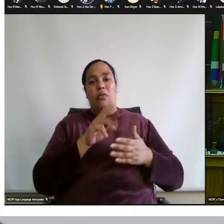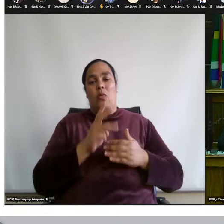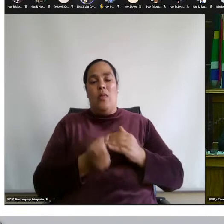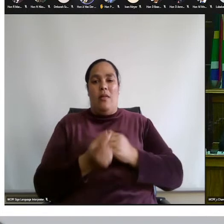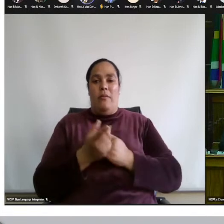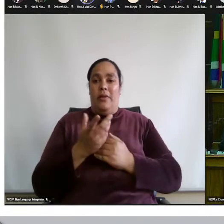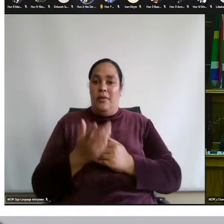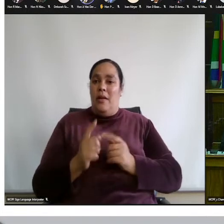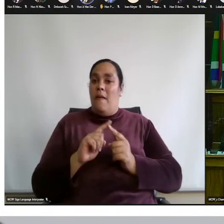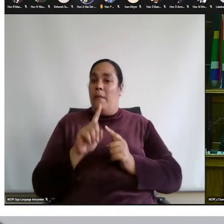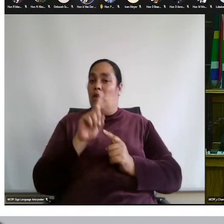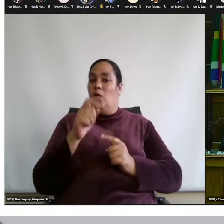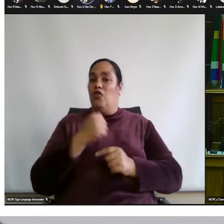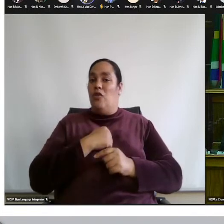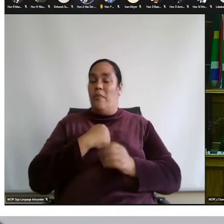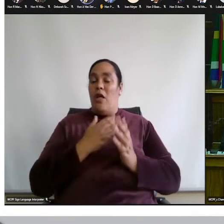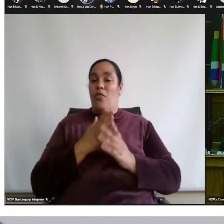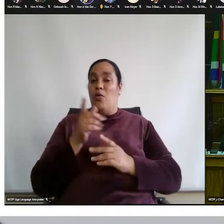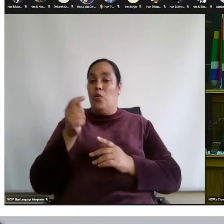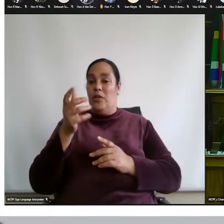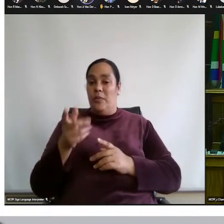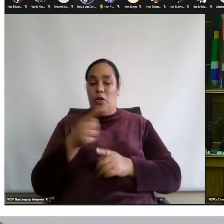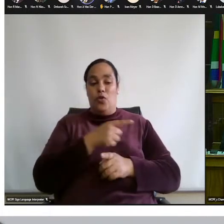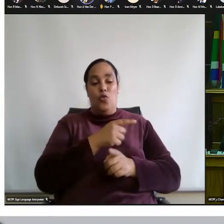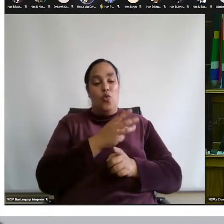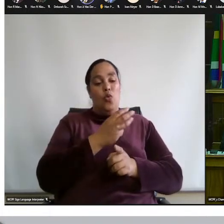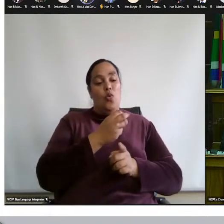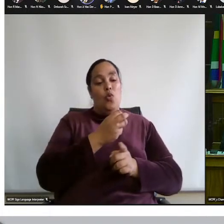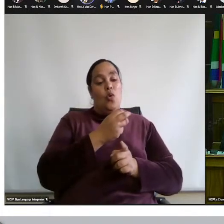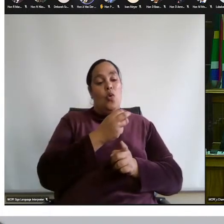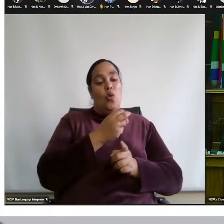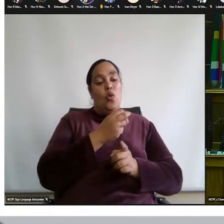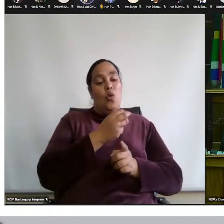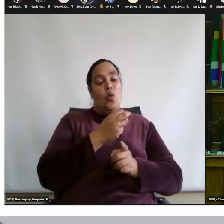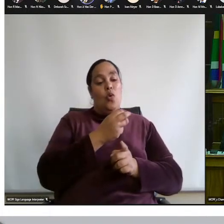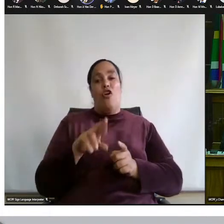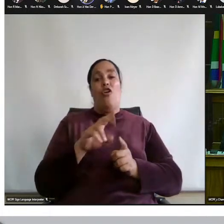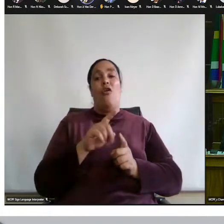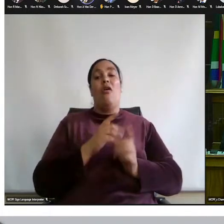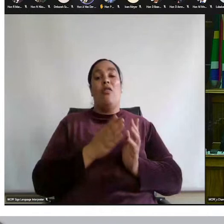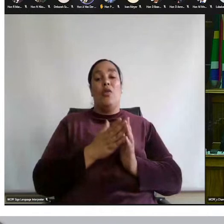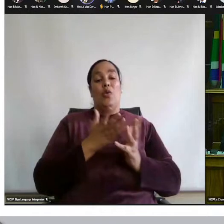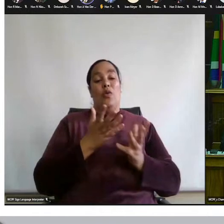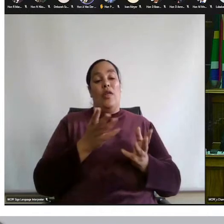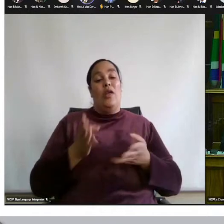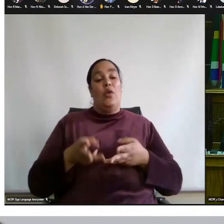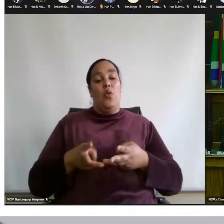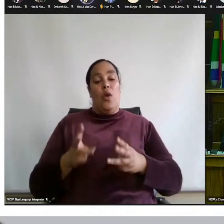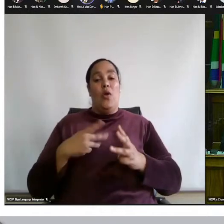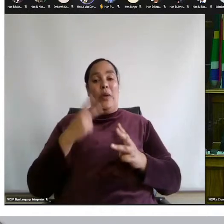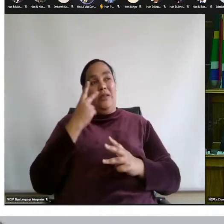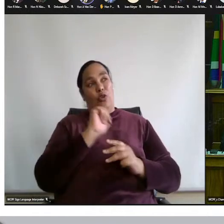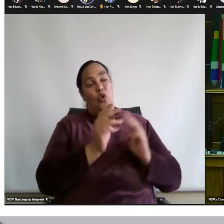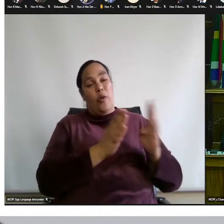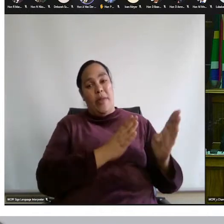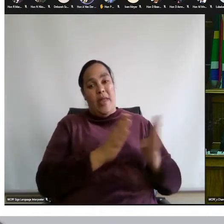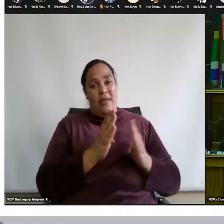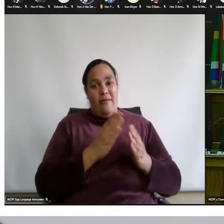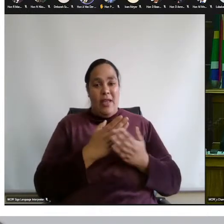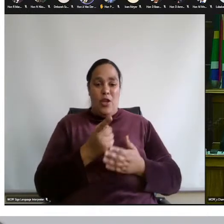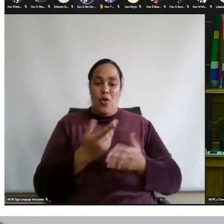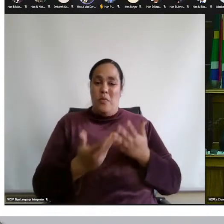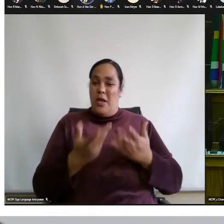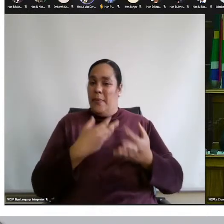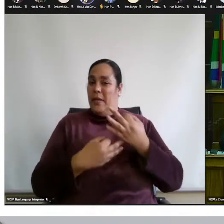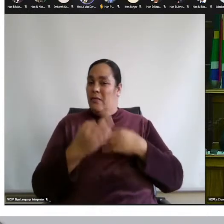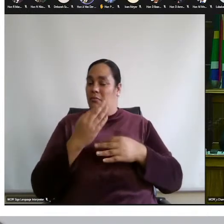Nou my vraag deur u speaker aan minister Meyer is, in die lig van die gedrag wat ons tot dusver gesien het, kan u vir ons